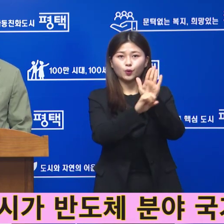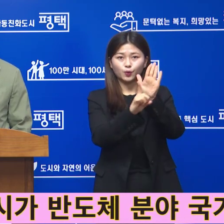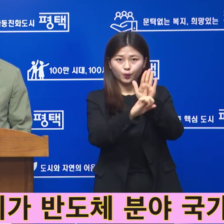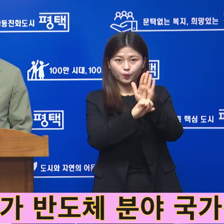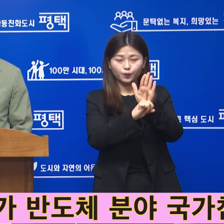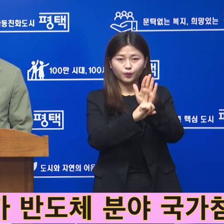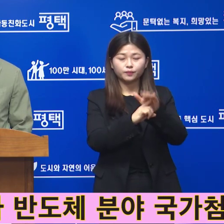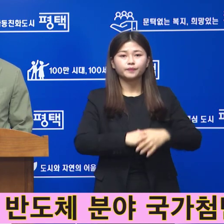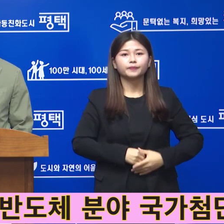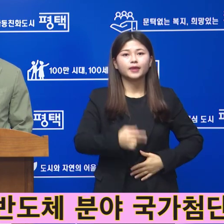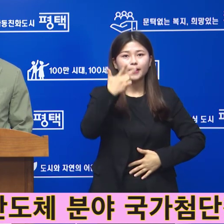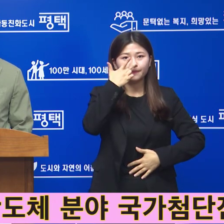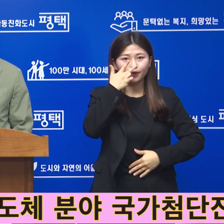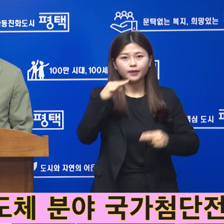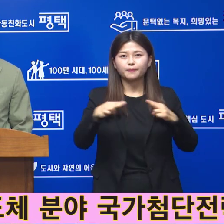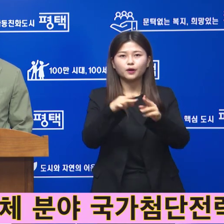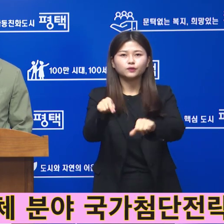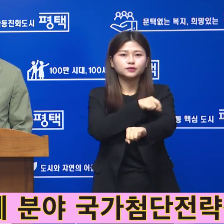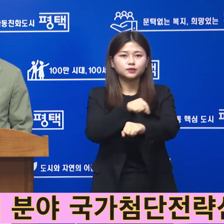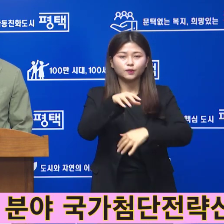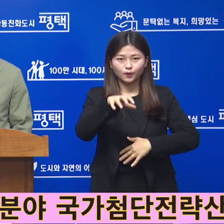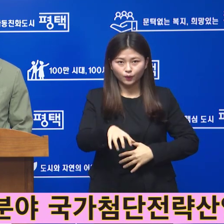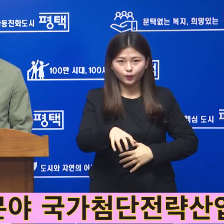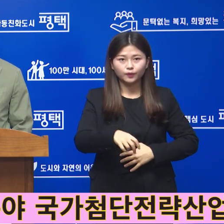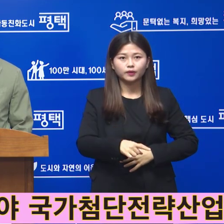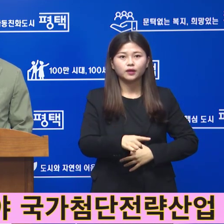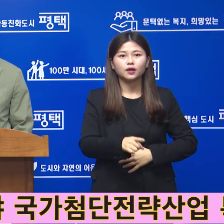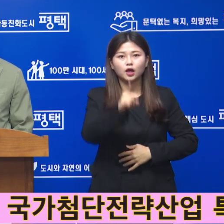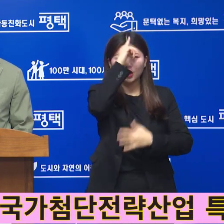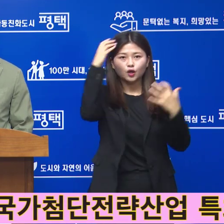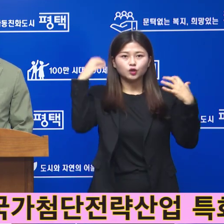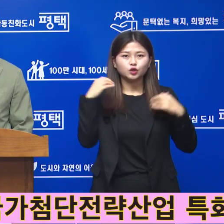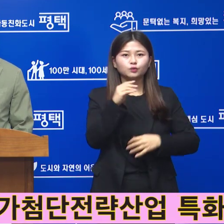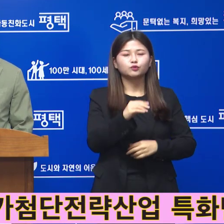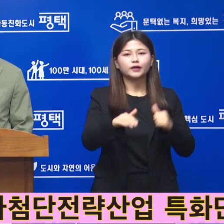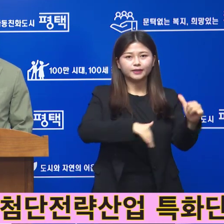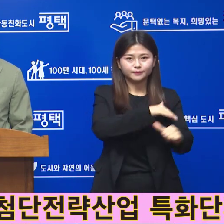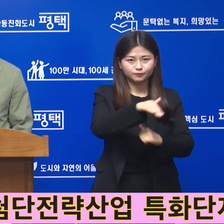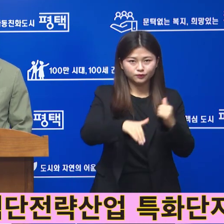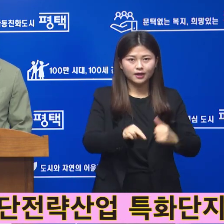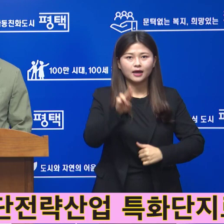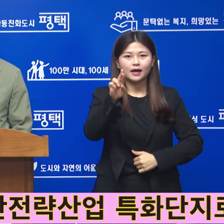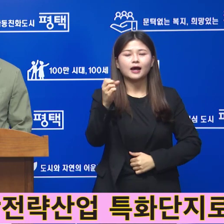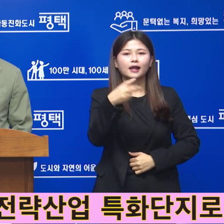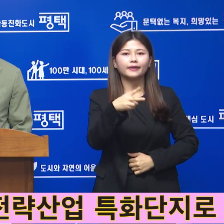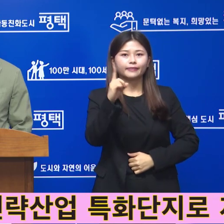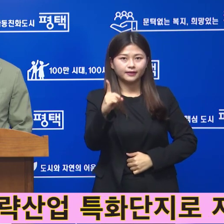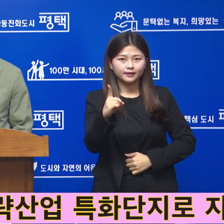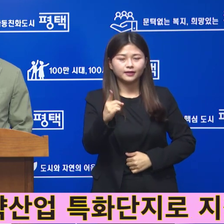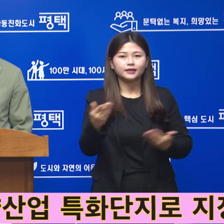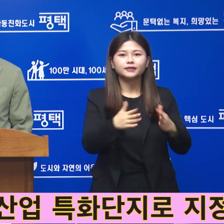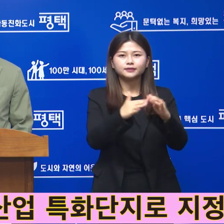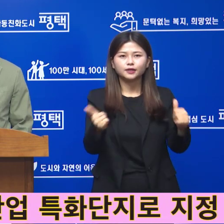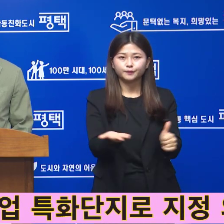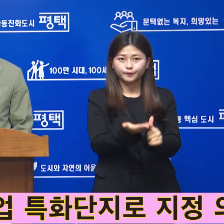통해서 평택 반도체 특화단지는 정부의 인프라, R&D, 인력 양성